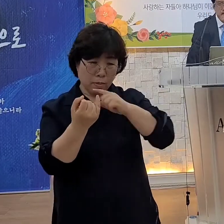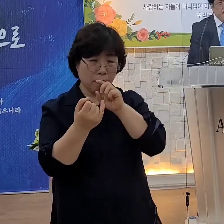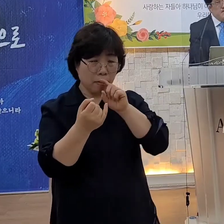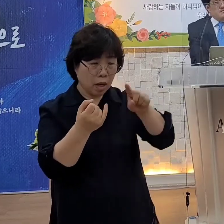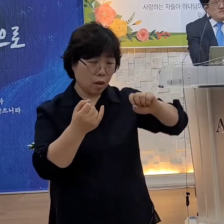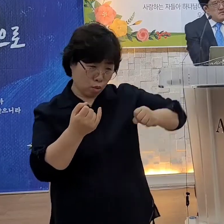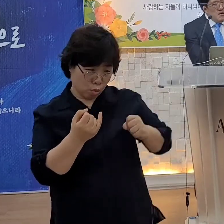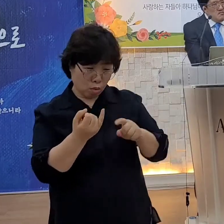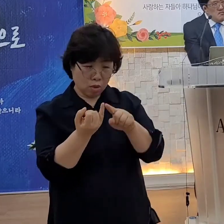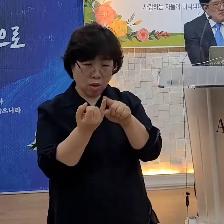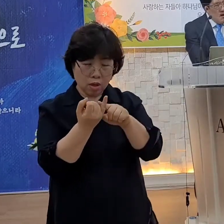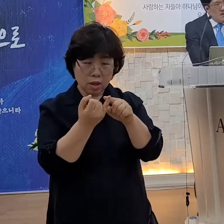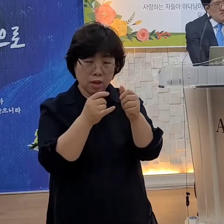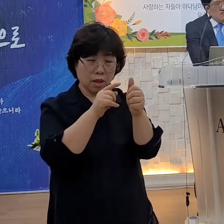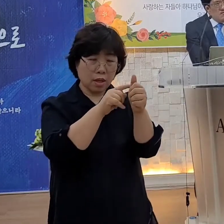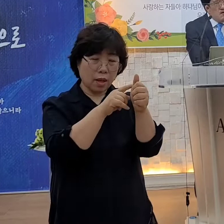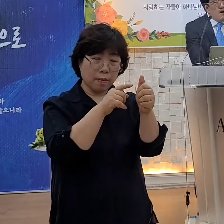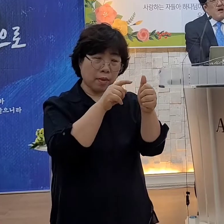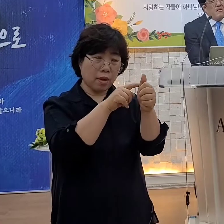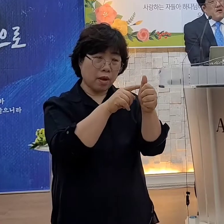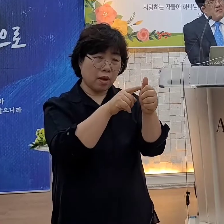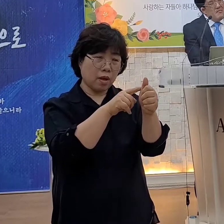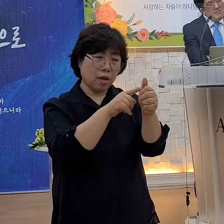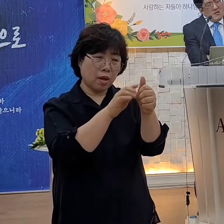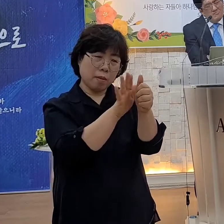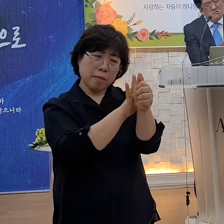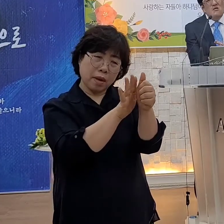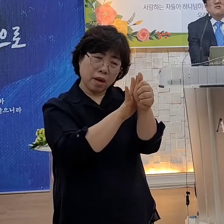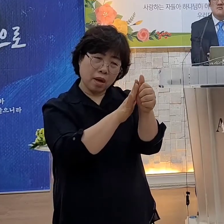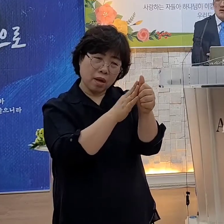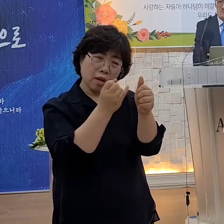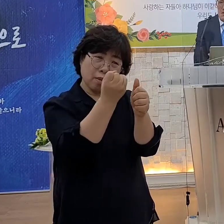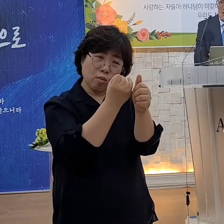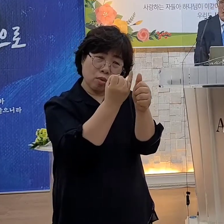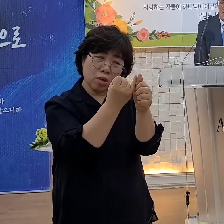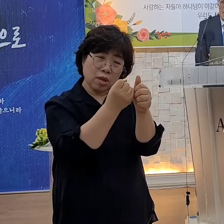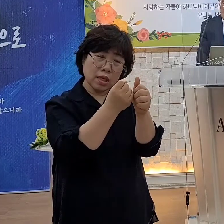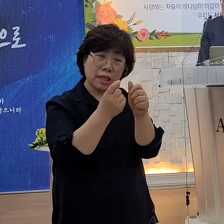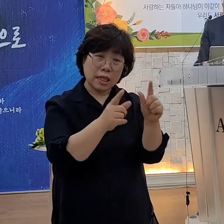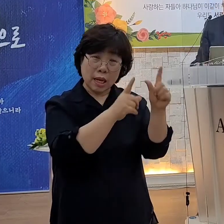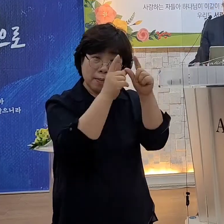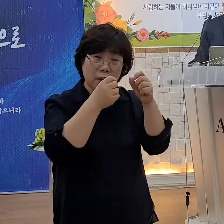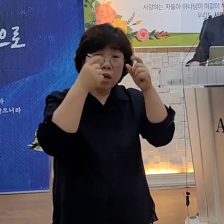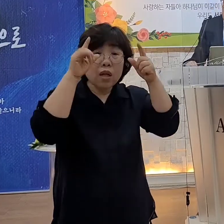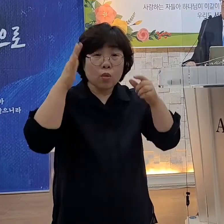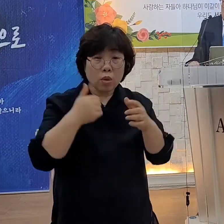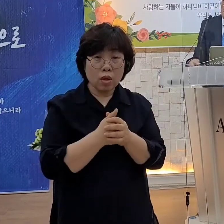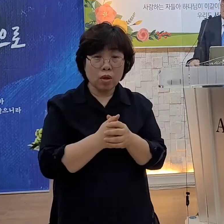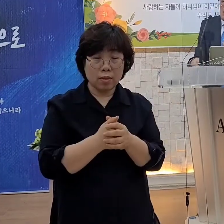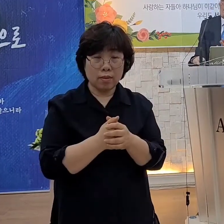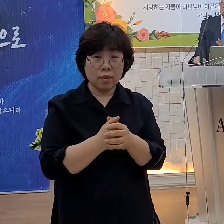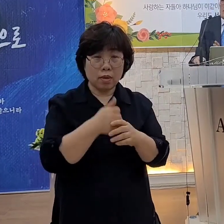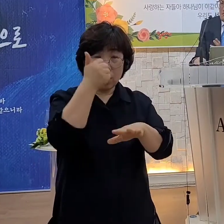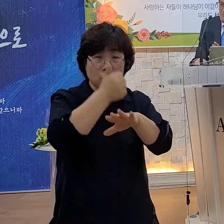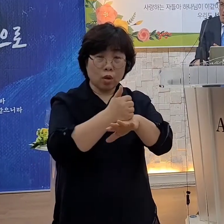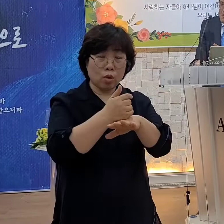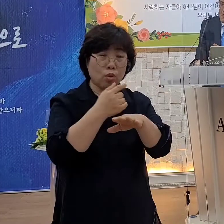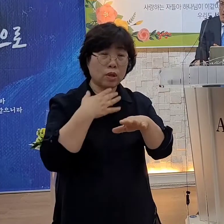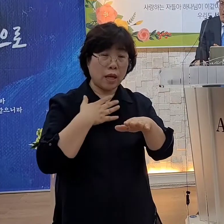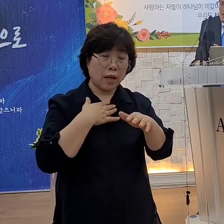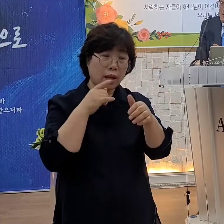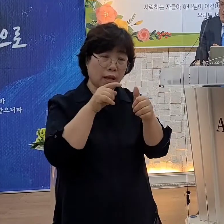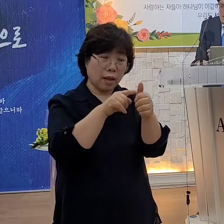여자도 아내도 내가 남편에게 묶여있는 인생이구나. 그래서 결국은 내가 이 남편 챙겨줘야